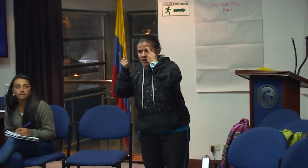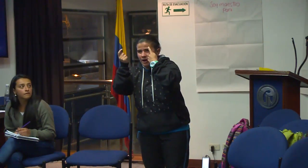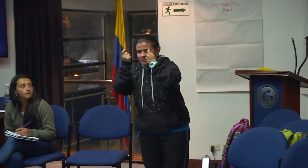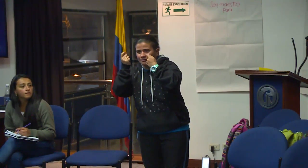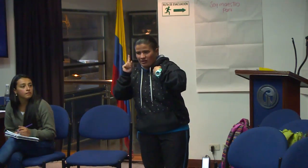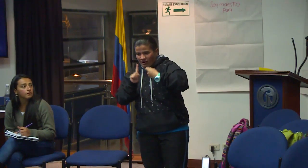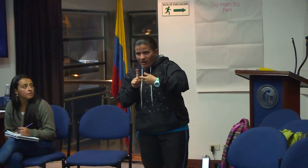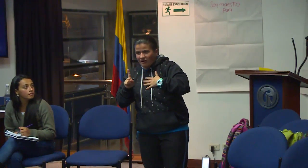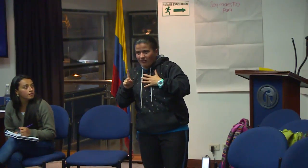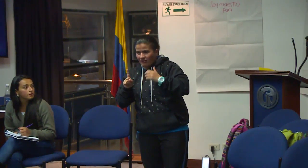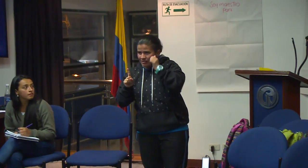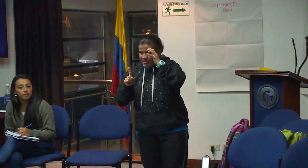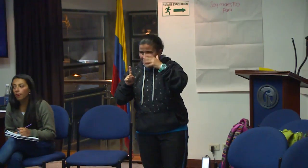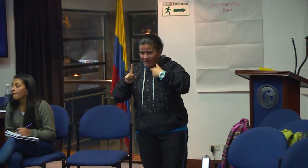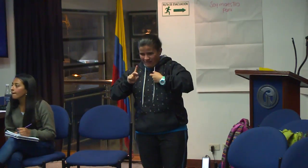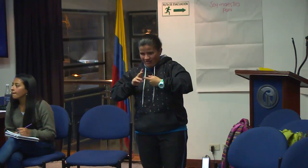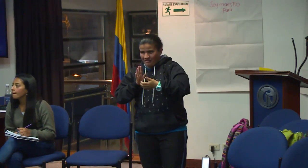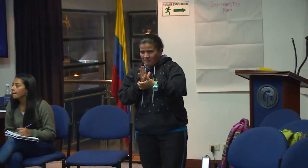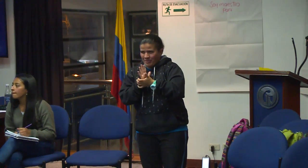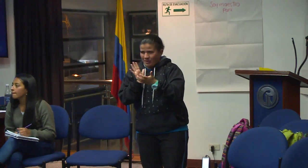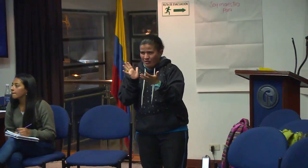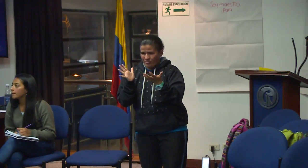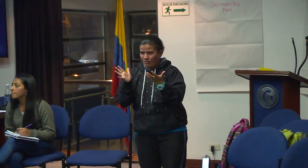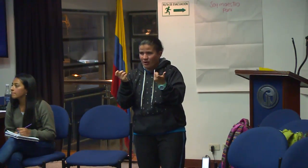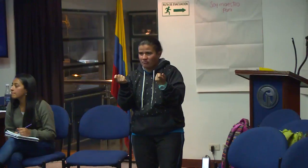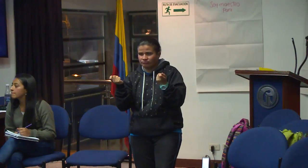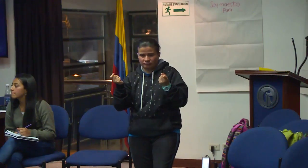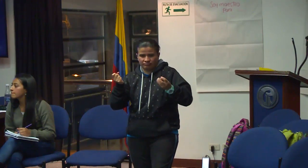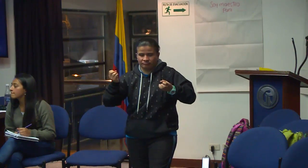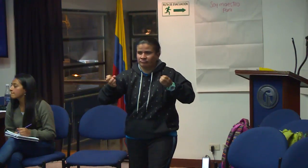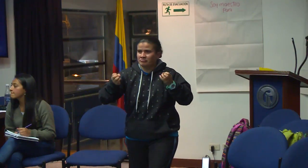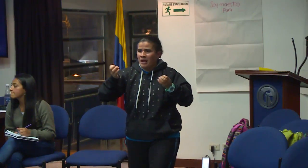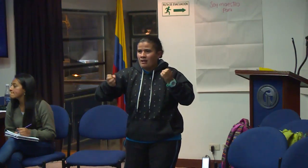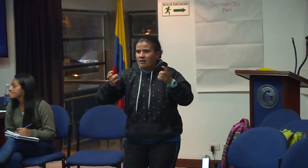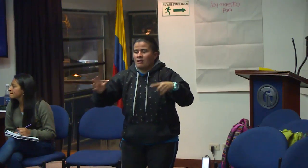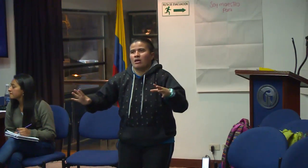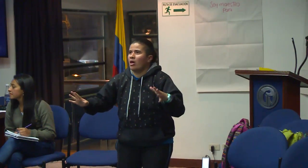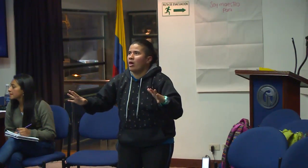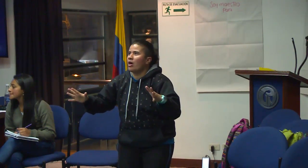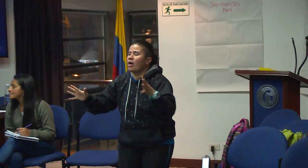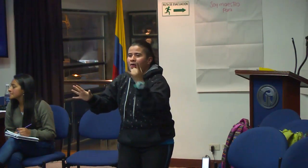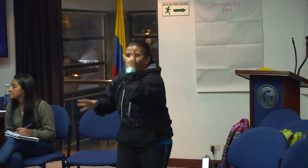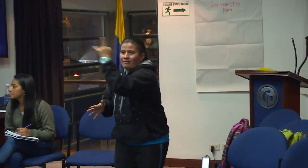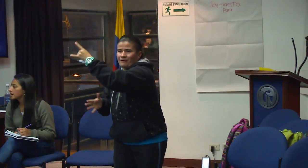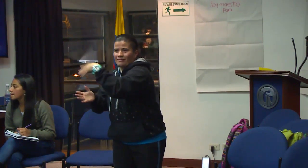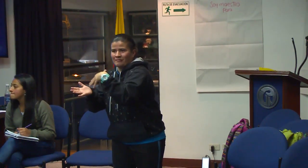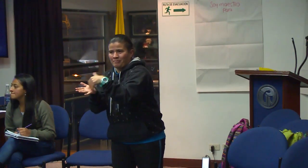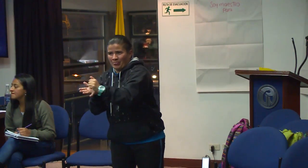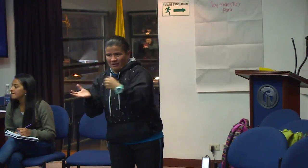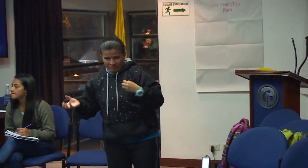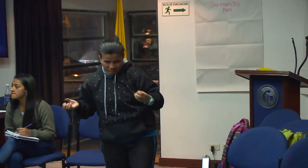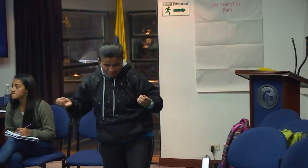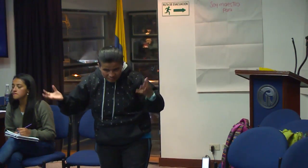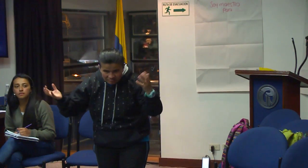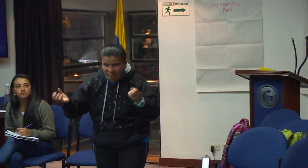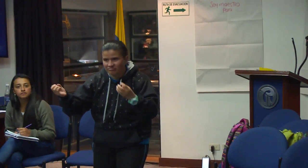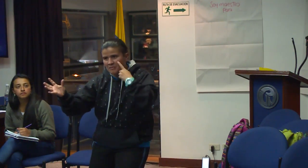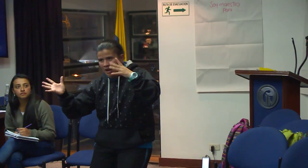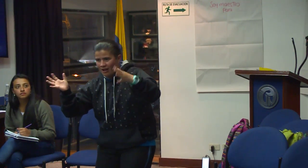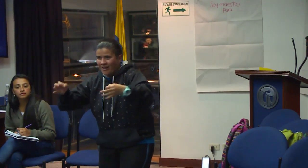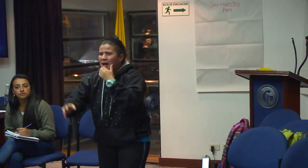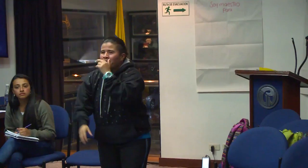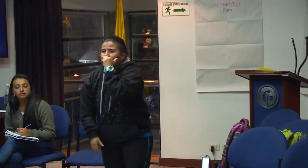Cómo mi rol de docente, cómo generar estrategias, cómo me voy a adecuar, no es llegar con miedo al